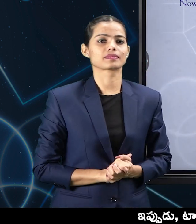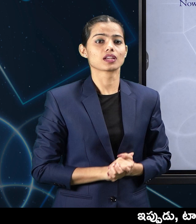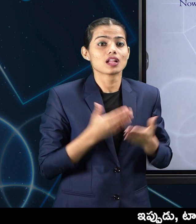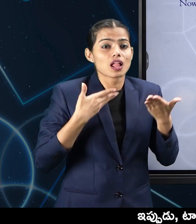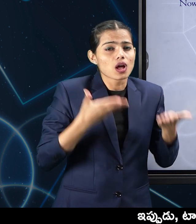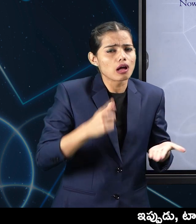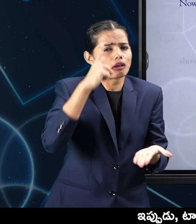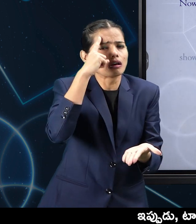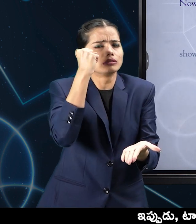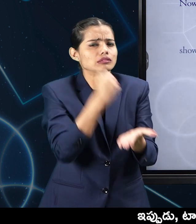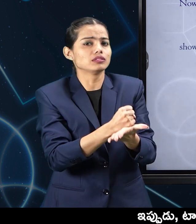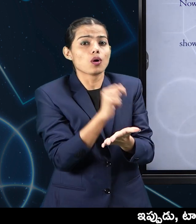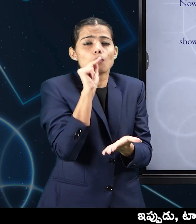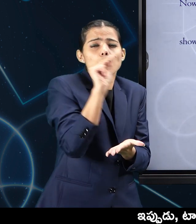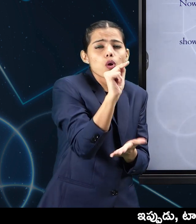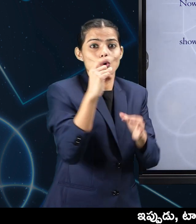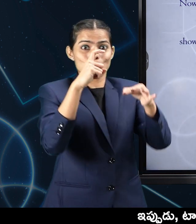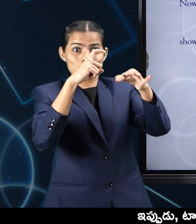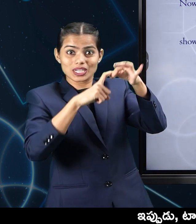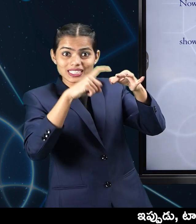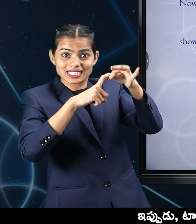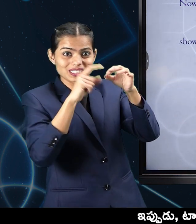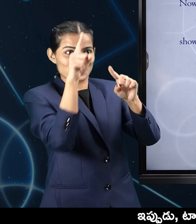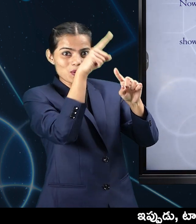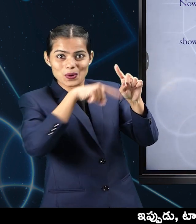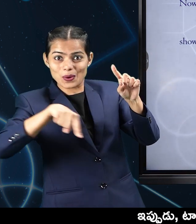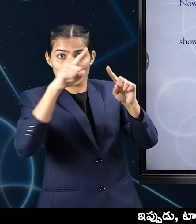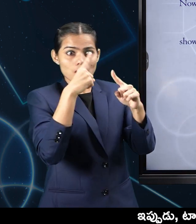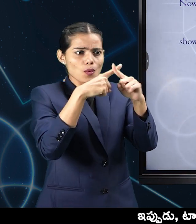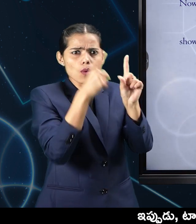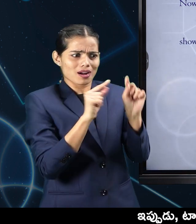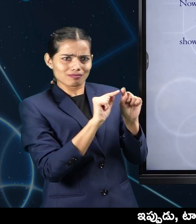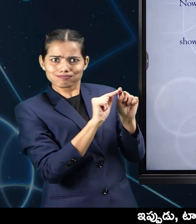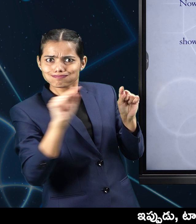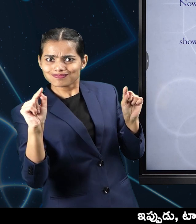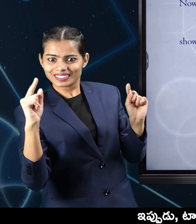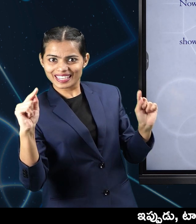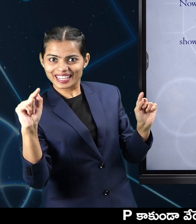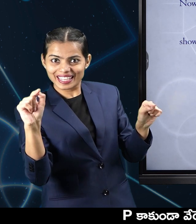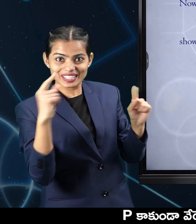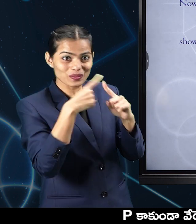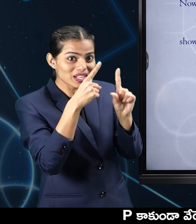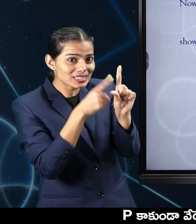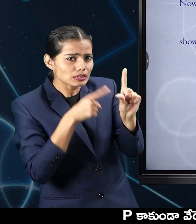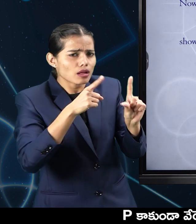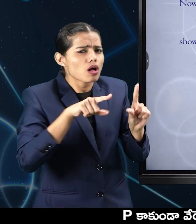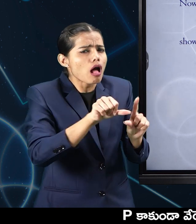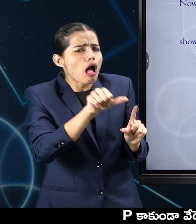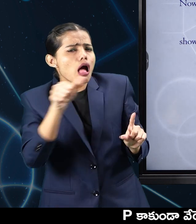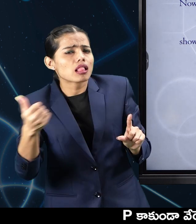ఇప్పుడు టాంజెంట్ లైన్ XY పై పాయింట్ Qని పరిగణించండి. P కాకుండా వేరే పాయింట్లు